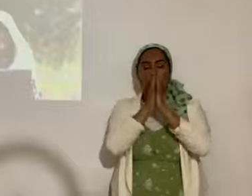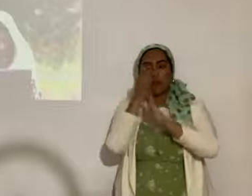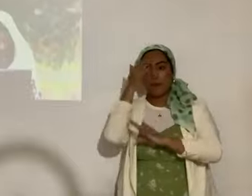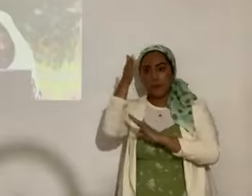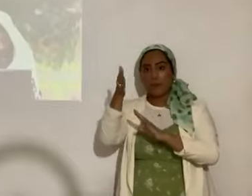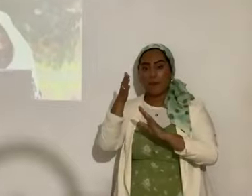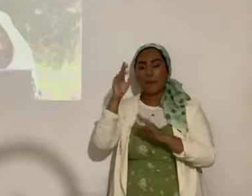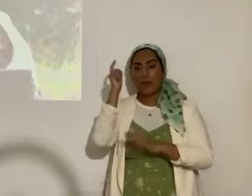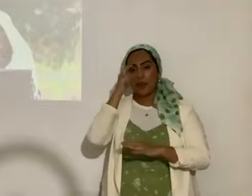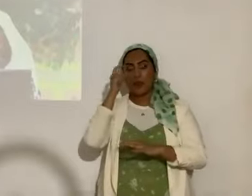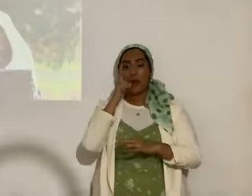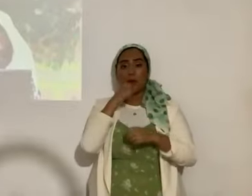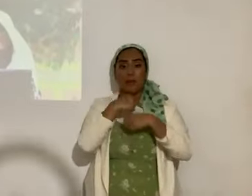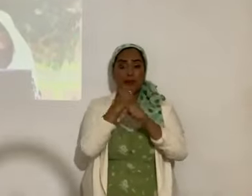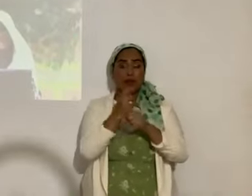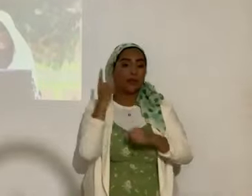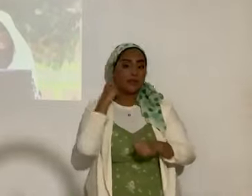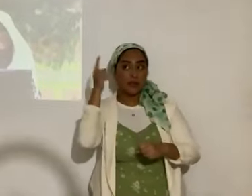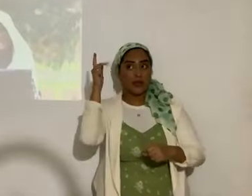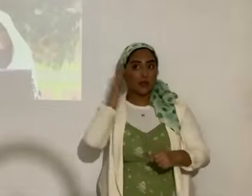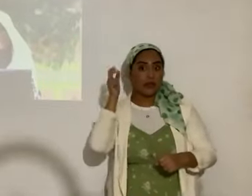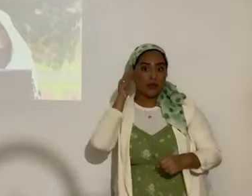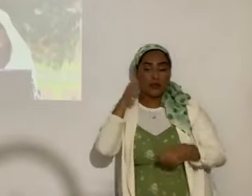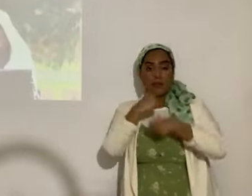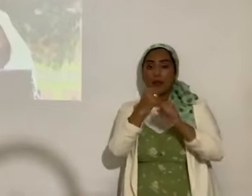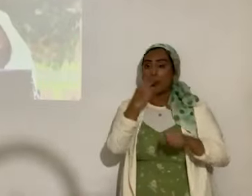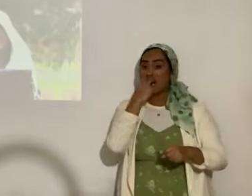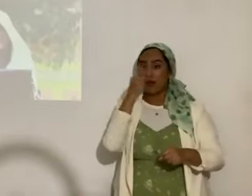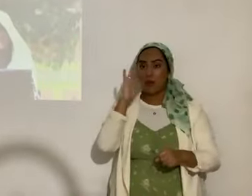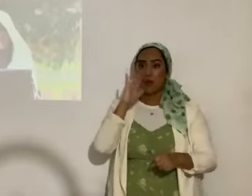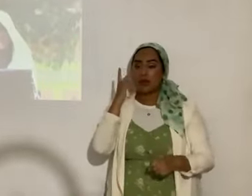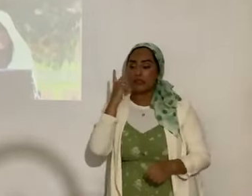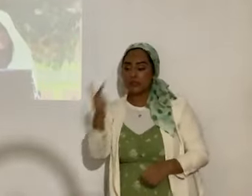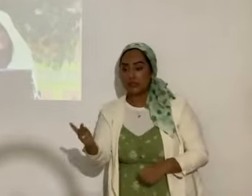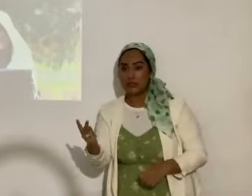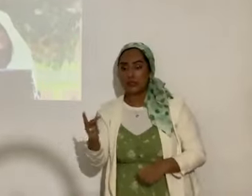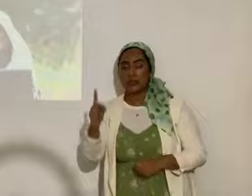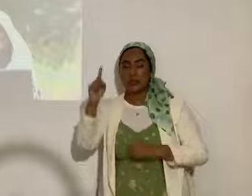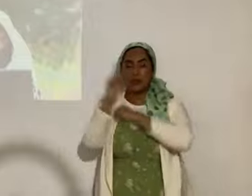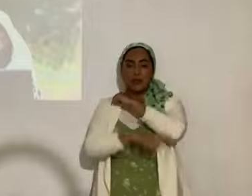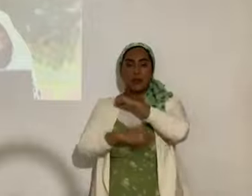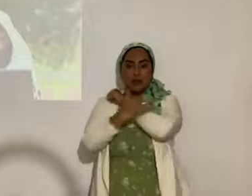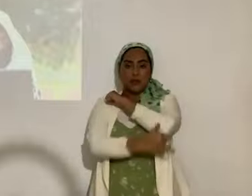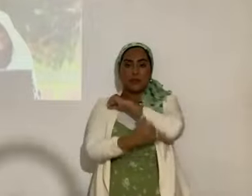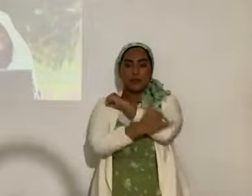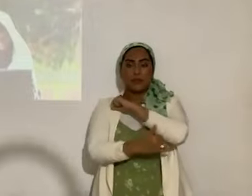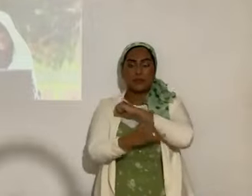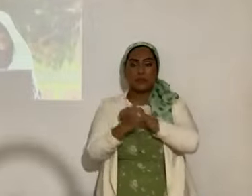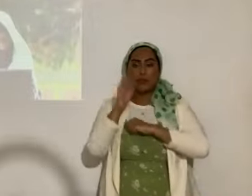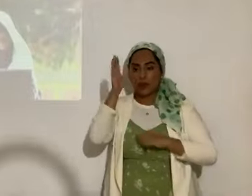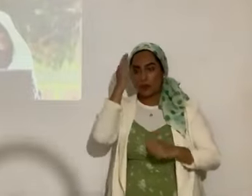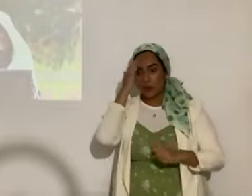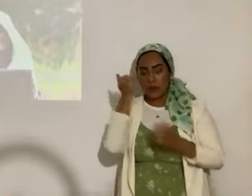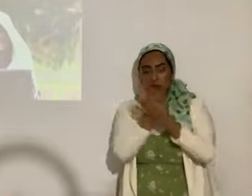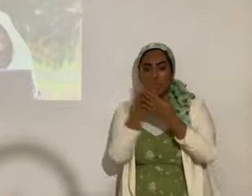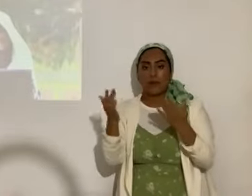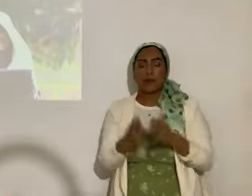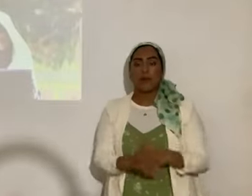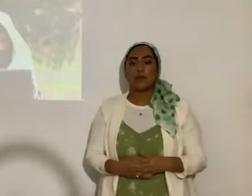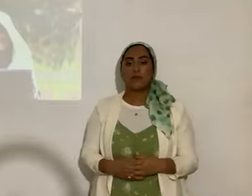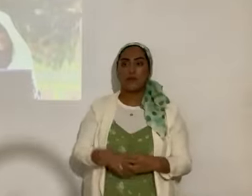el que hizo el oído no irá el Que formó el ojo no verá el que castiga a las naciones no reprenderá no